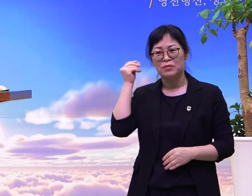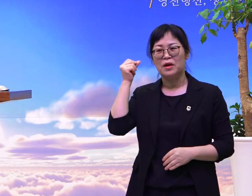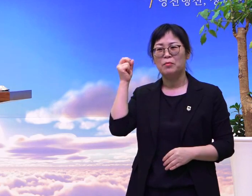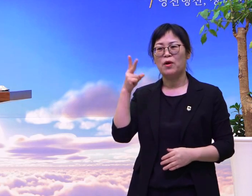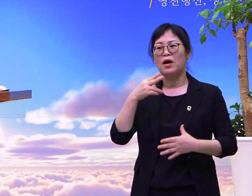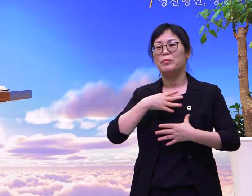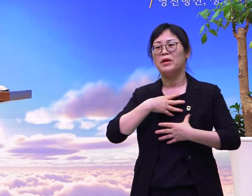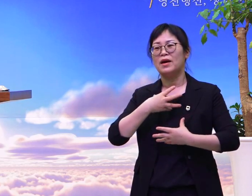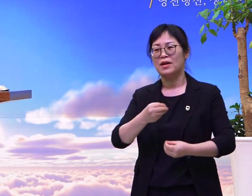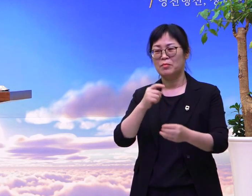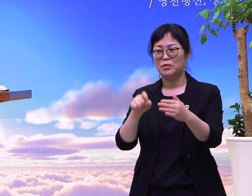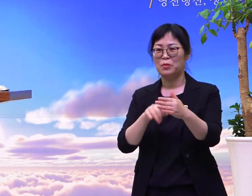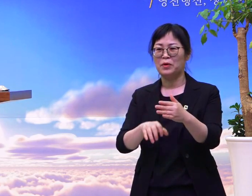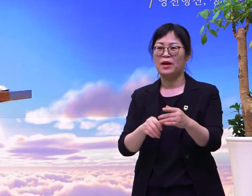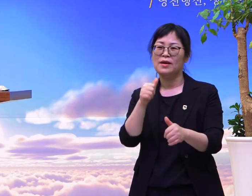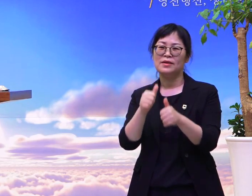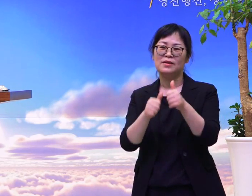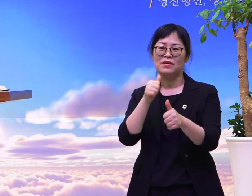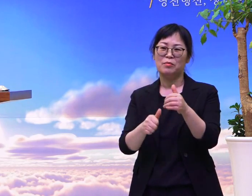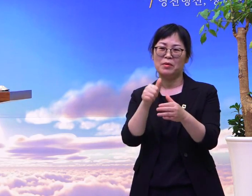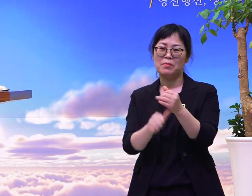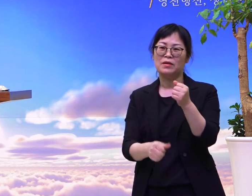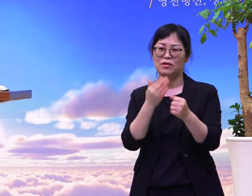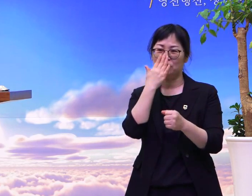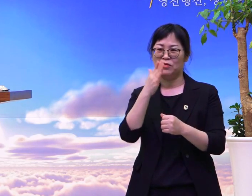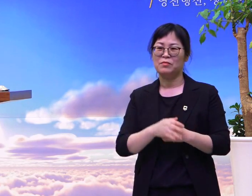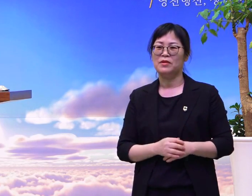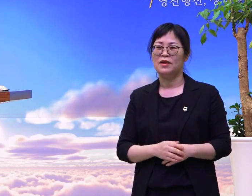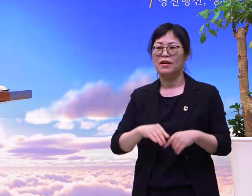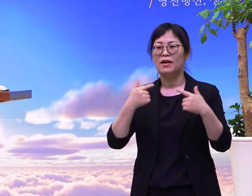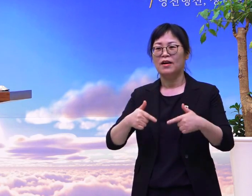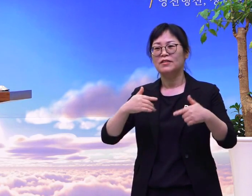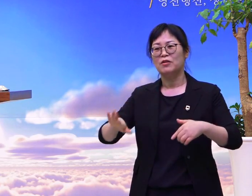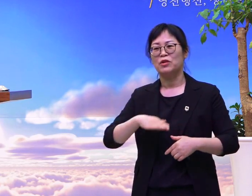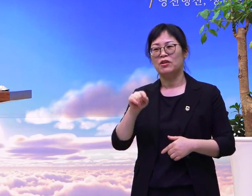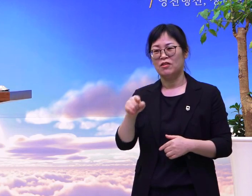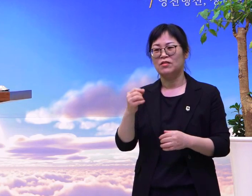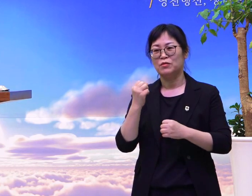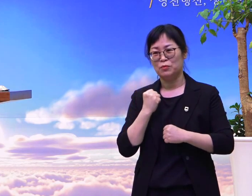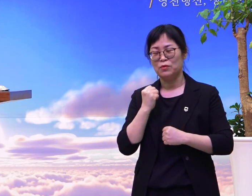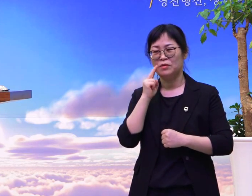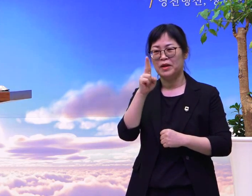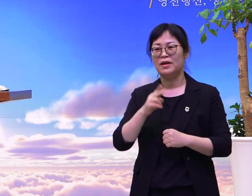익숙함과 편안함 속에 시험이 있을 수 있습니다. 항상 우리는 그것을 경계해야 합니다.